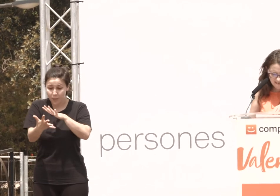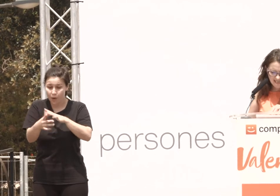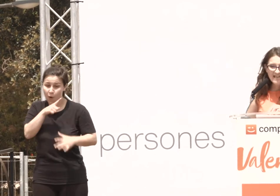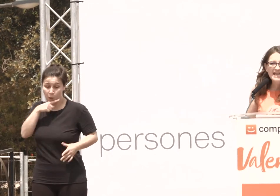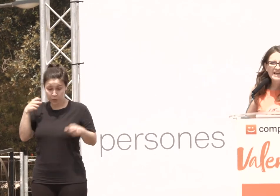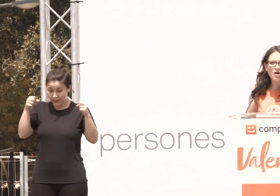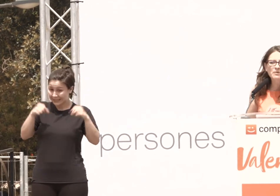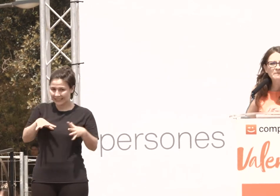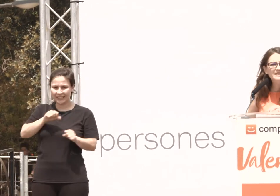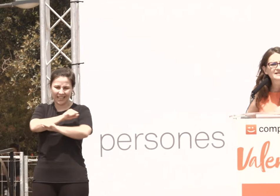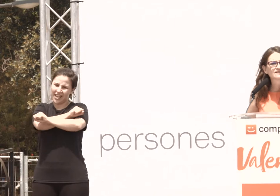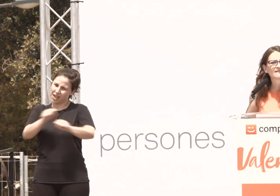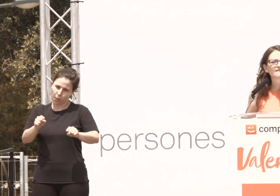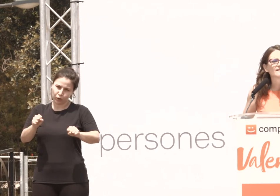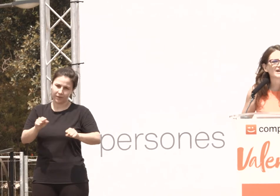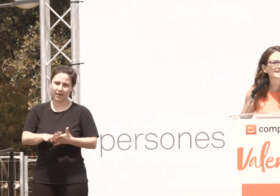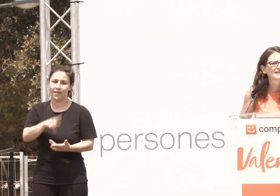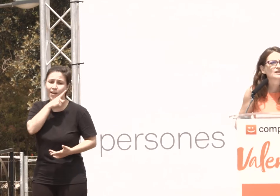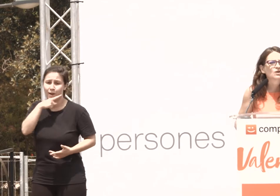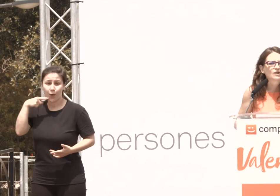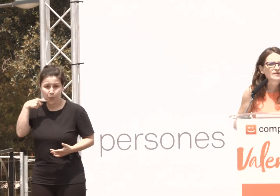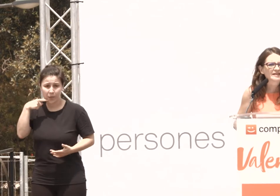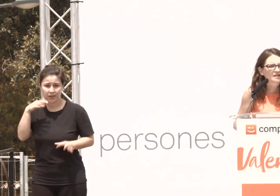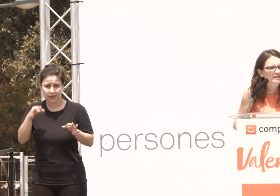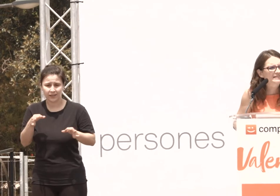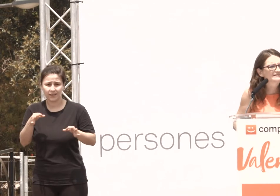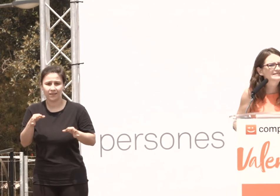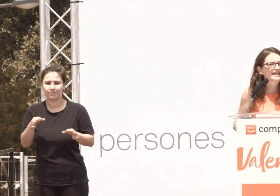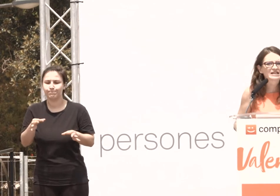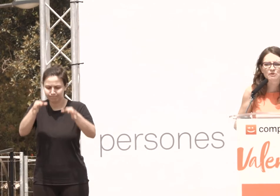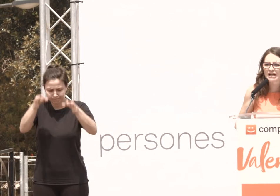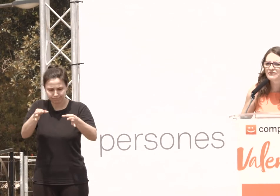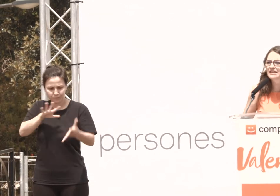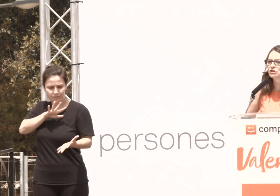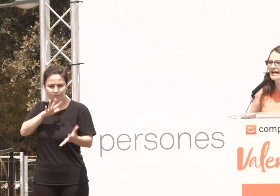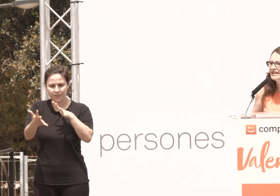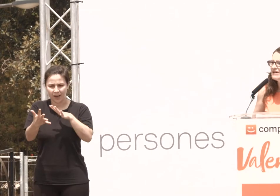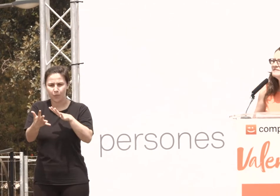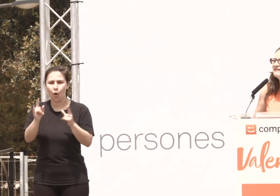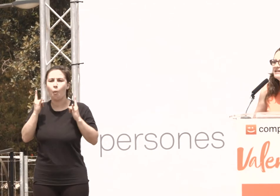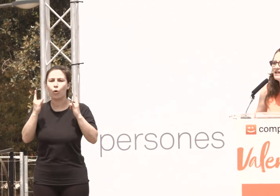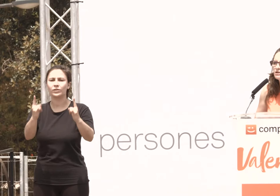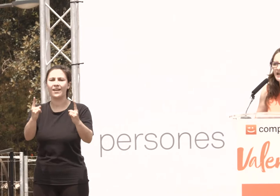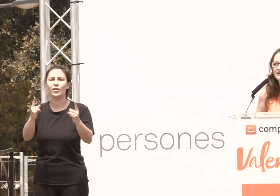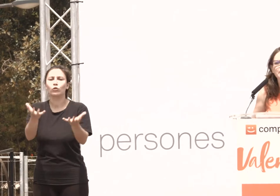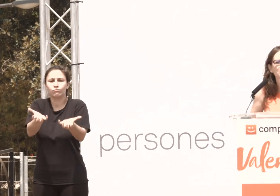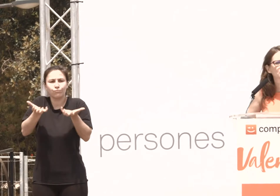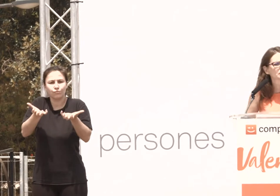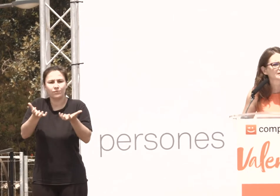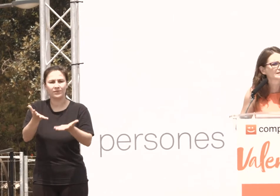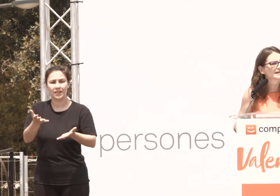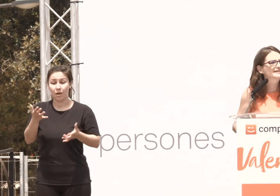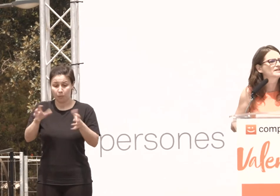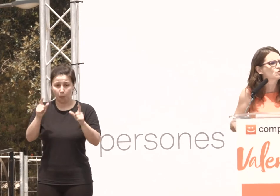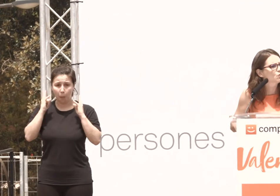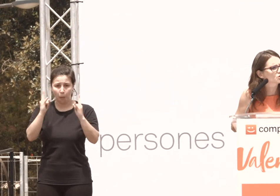Compromís. Compromís va ser determinant en què es poguera fer el Botànic. Vam tenyir el Botànic de